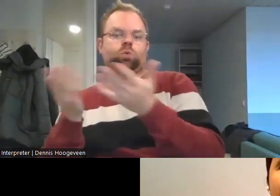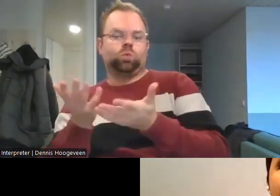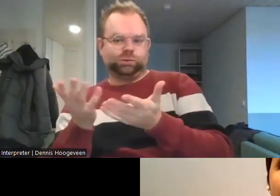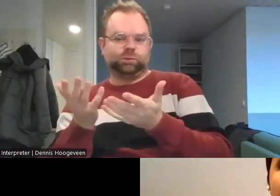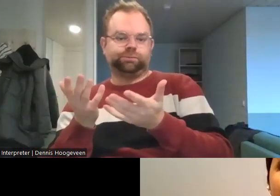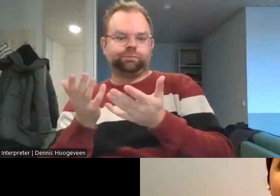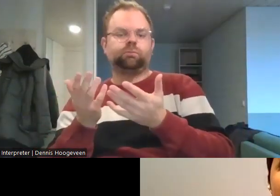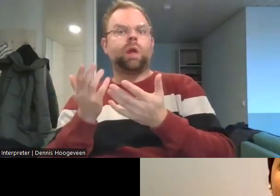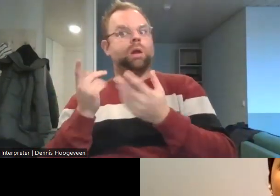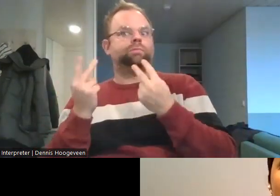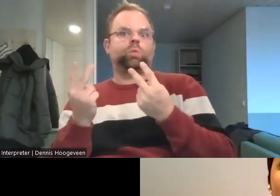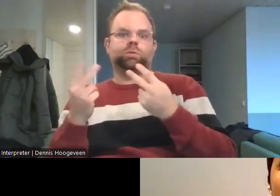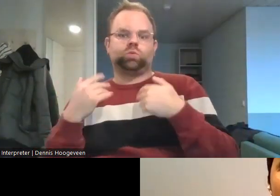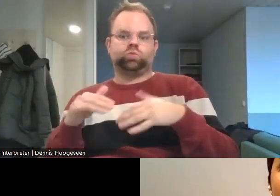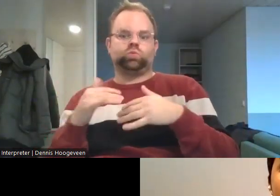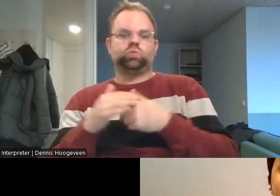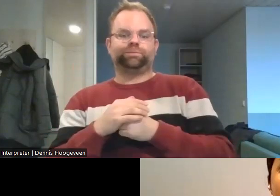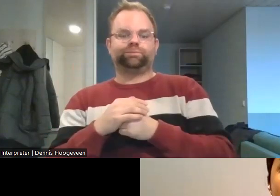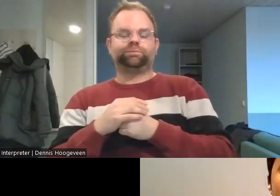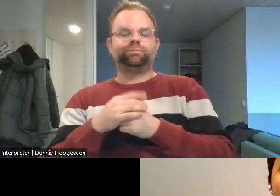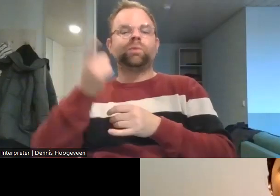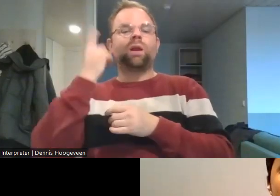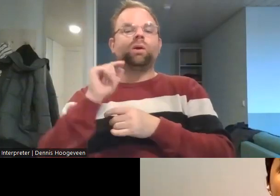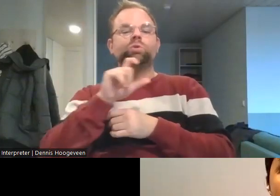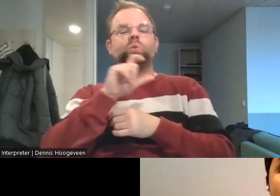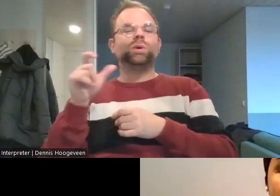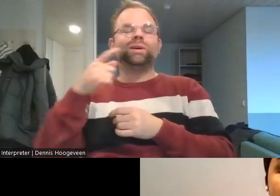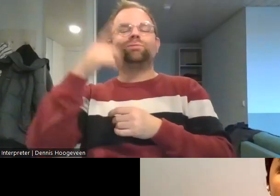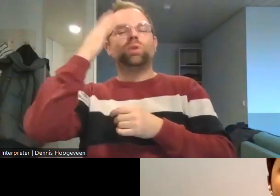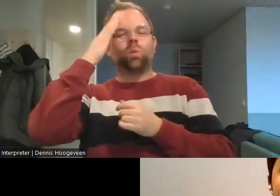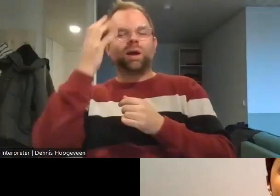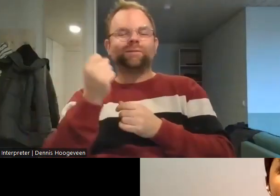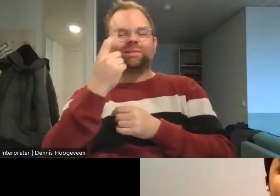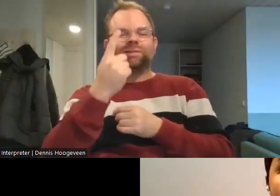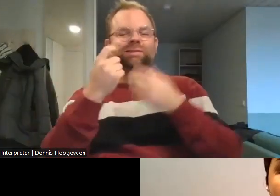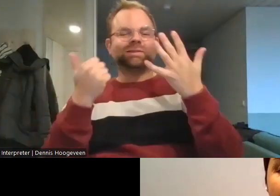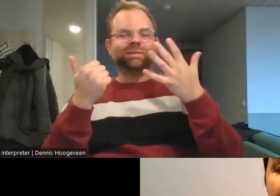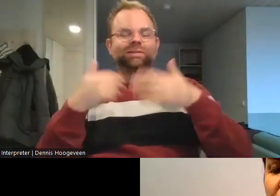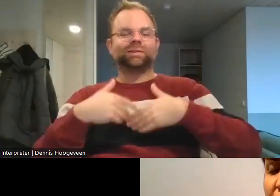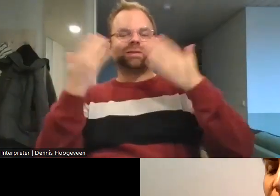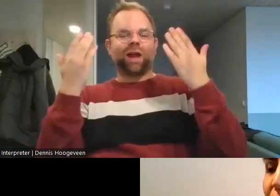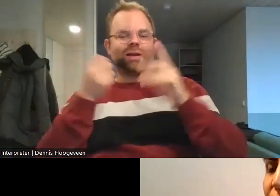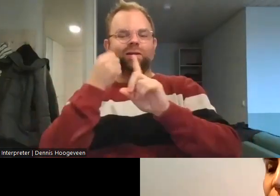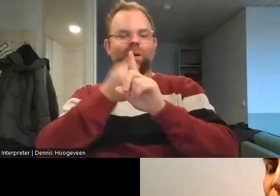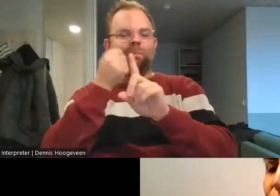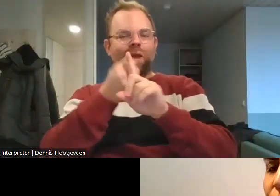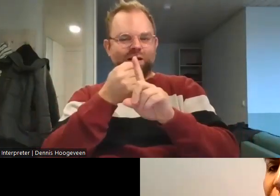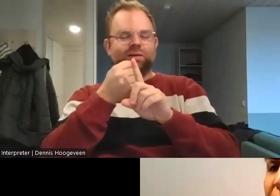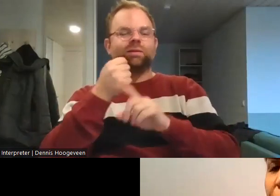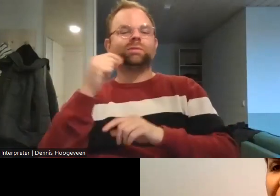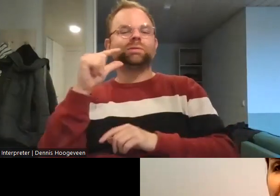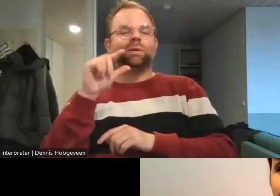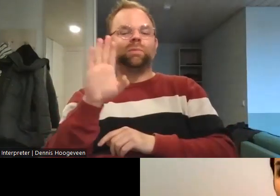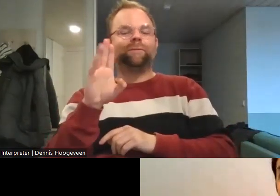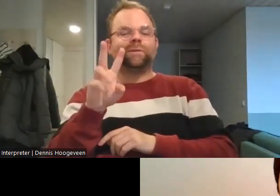les violences sexistes, nous avions un webinaire très intéressant sur les violences sexistes